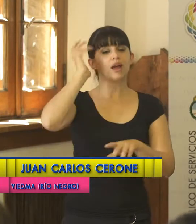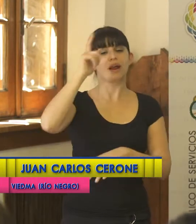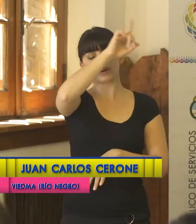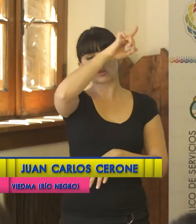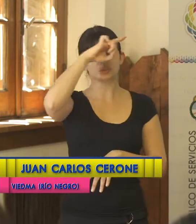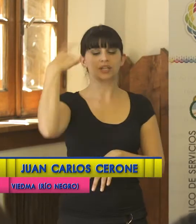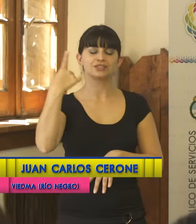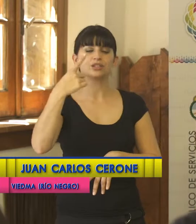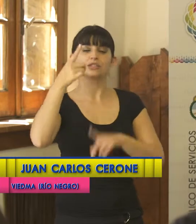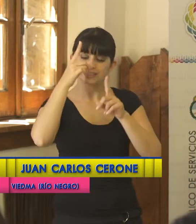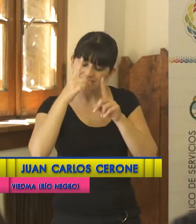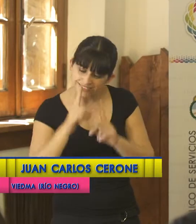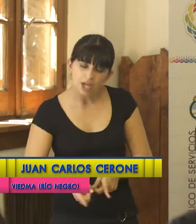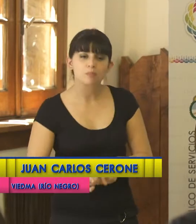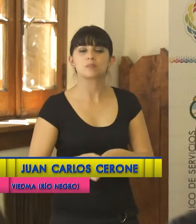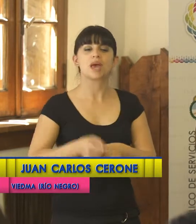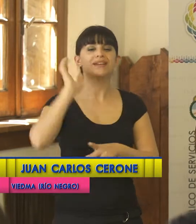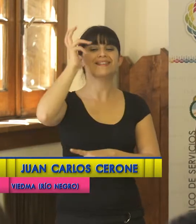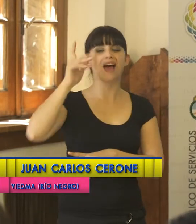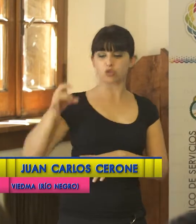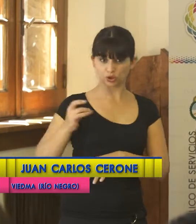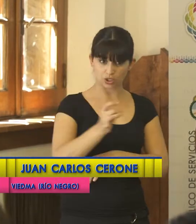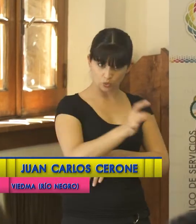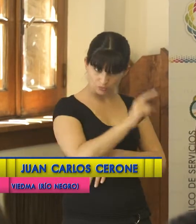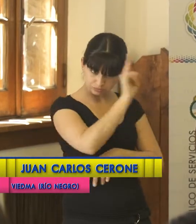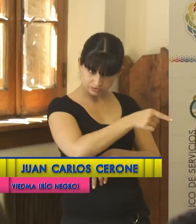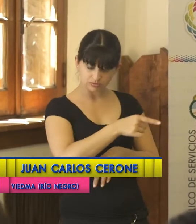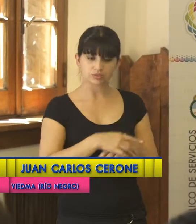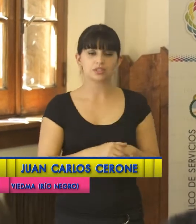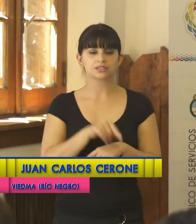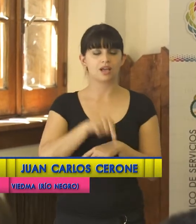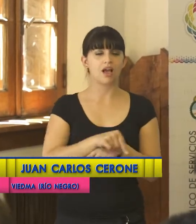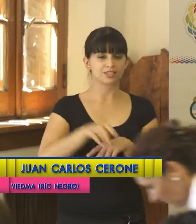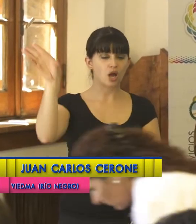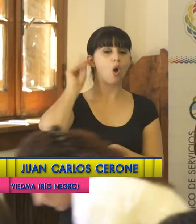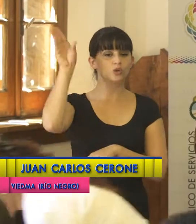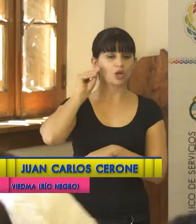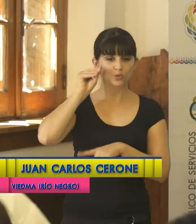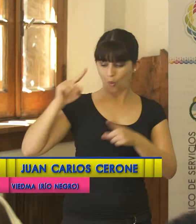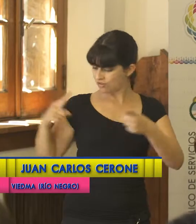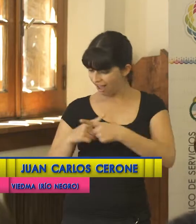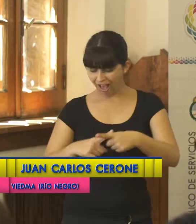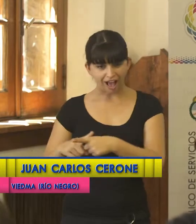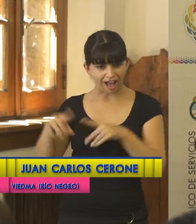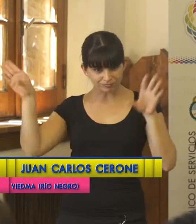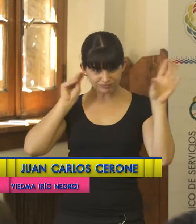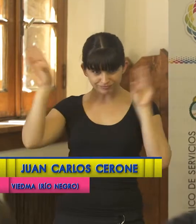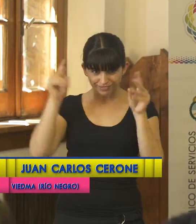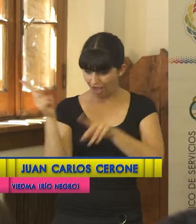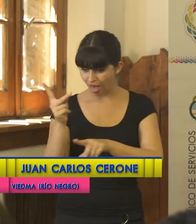conjunto con radio jacob así por ahí este yo venía por la niña azul y se entrelazaban las dos comunicaciones